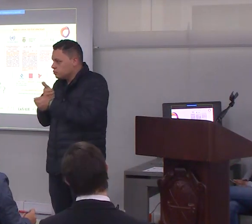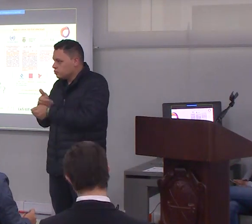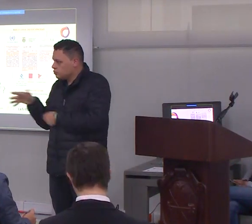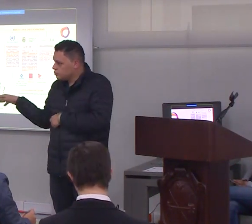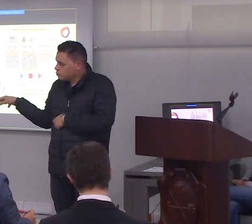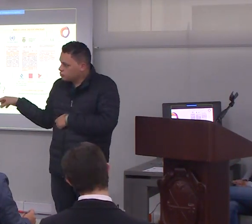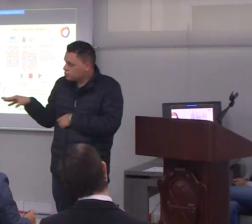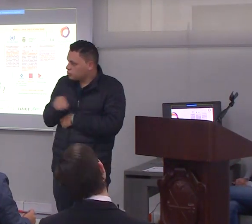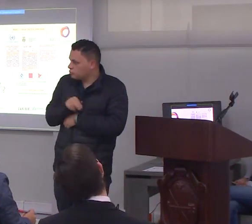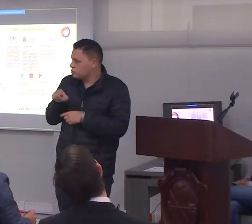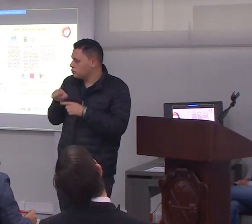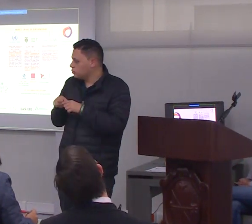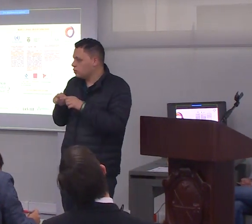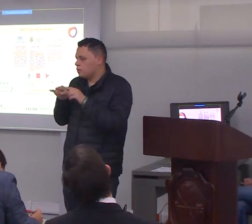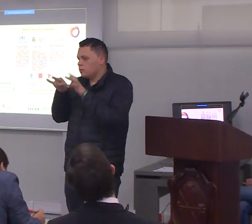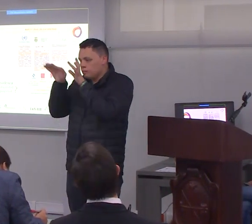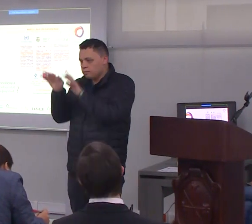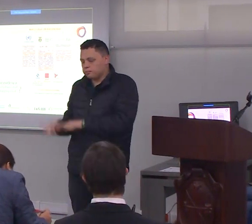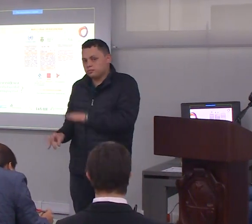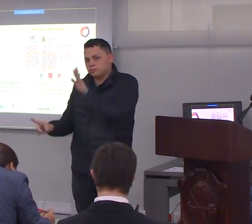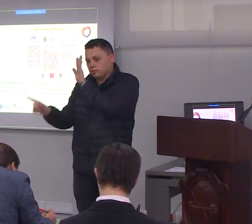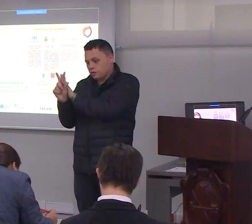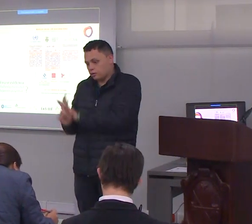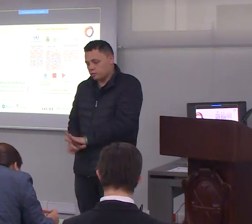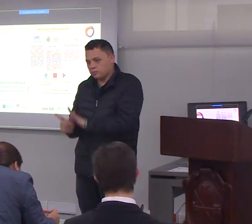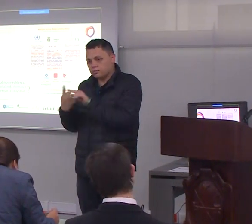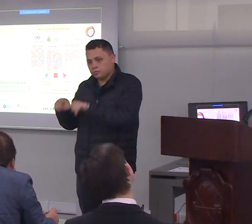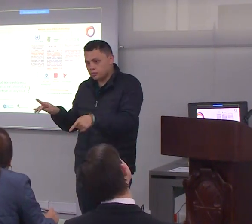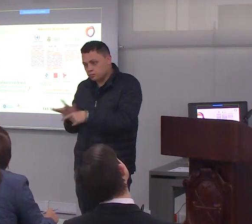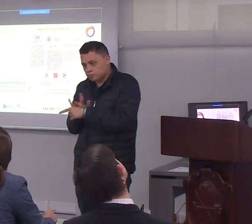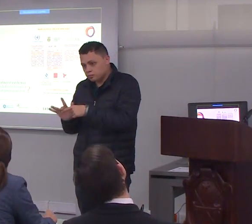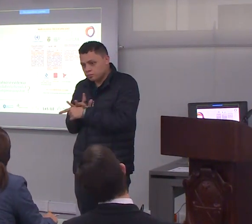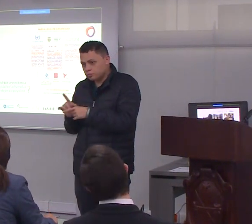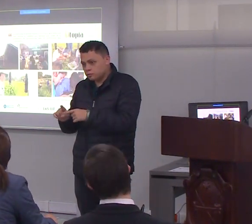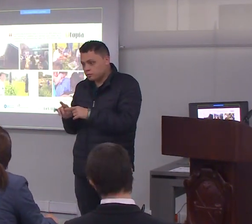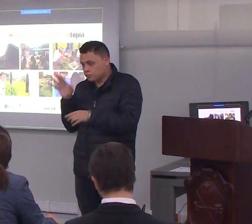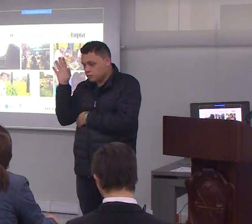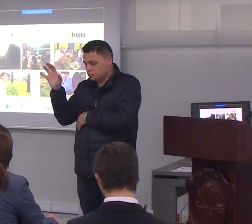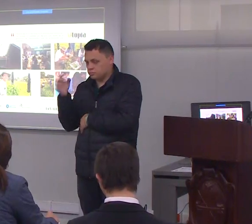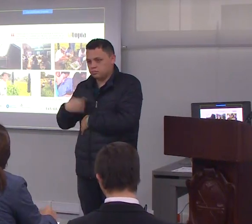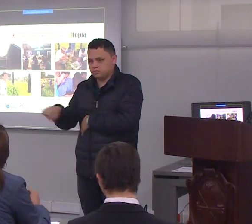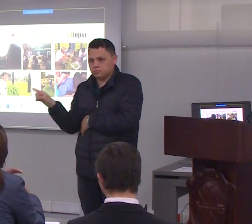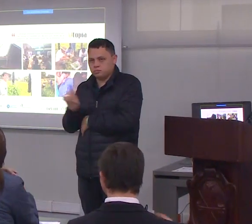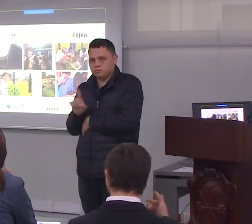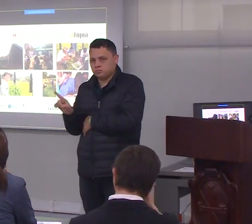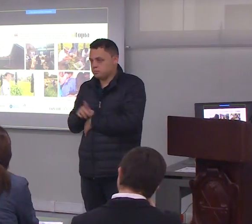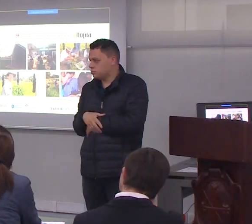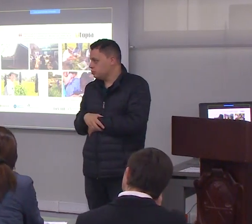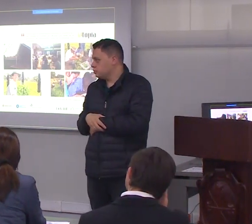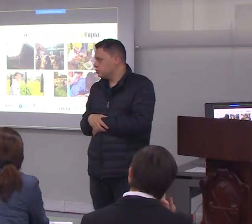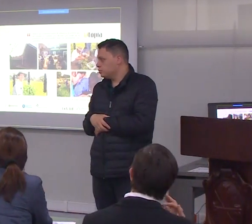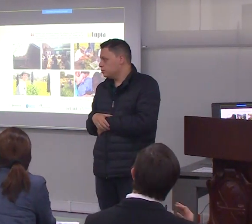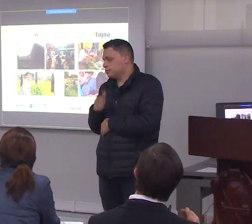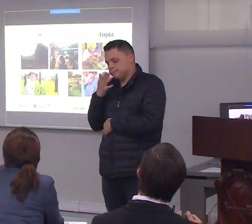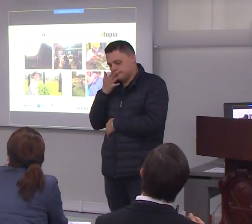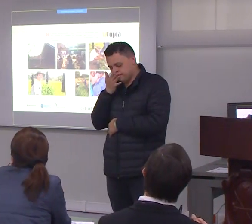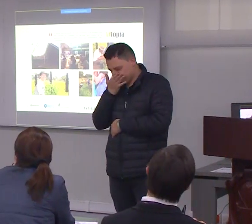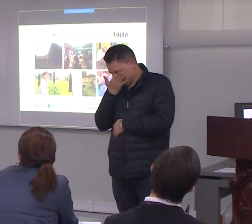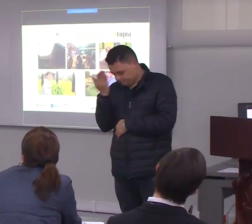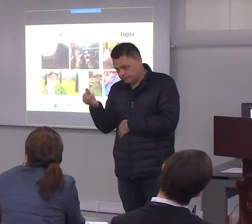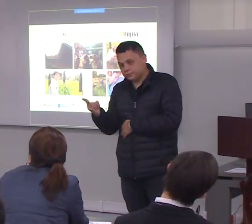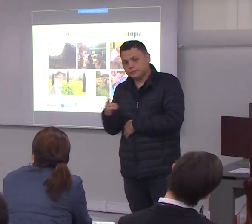todo está escrito la normalización sin embargo no se cumple todavía en nuestro país entonces la universidad de la Salle